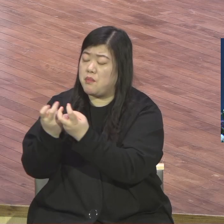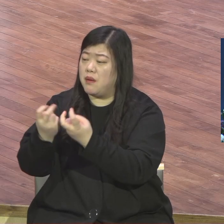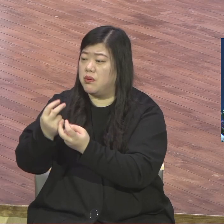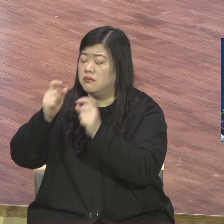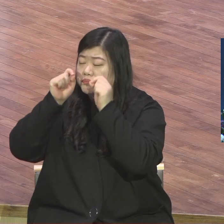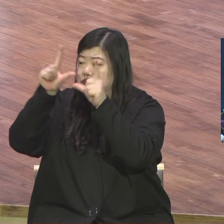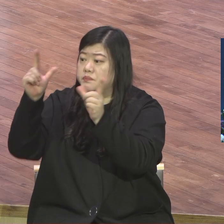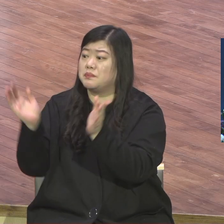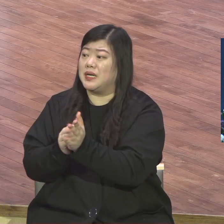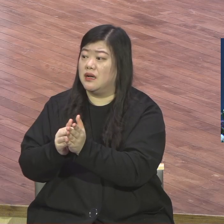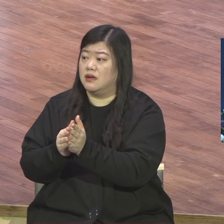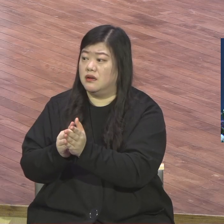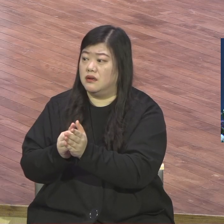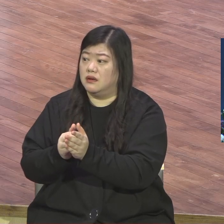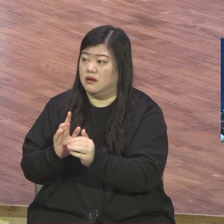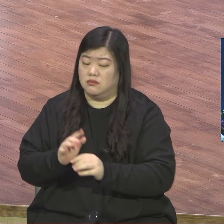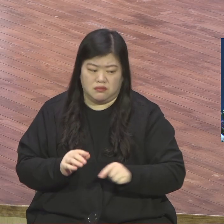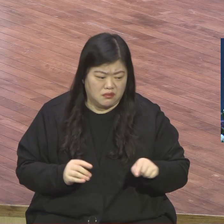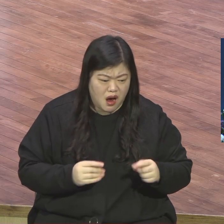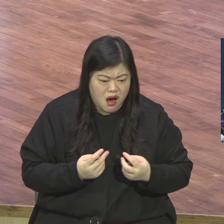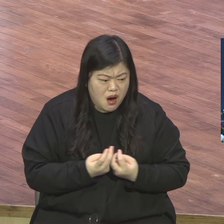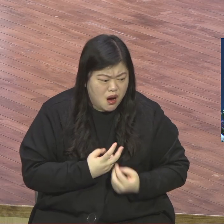그래서 다릅니다. 불신자하고는.